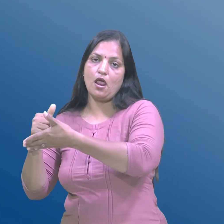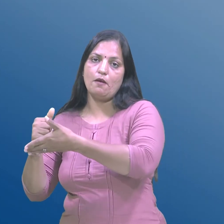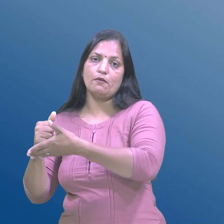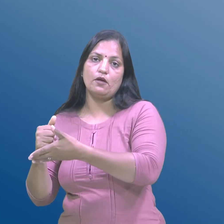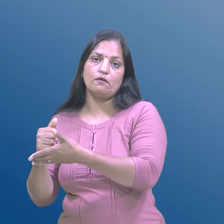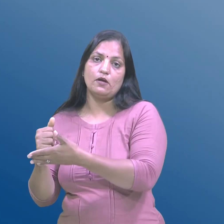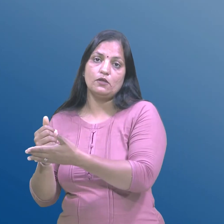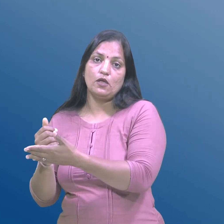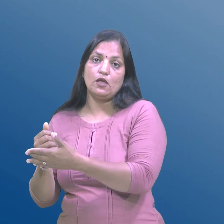નહીં,